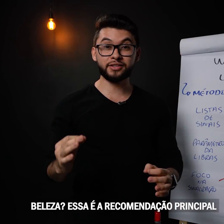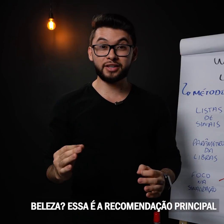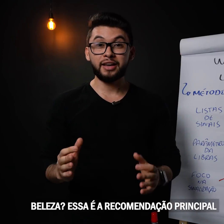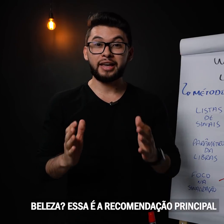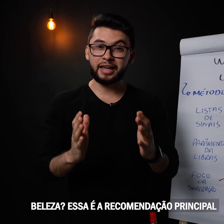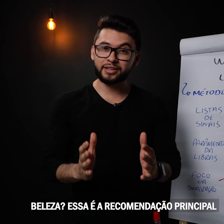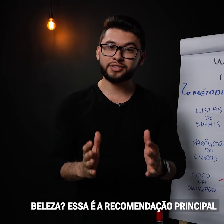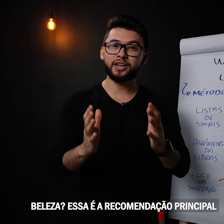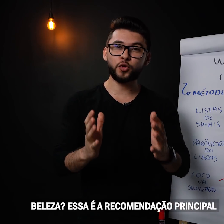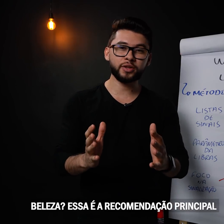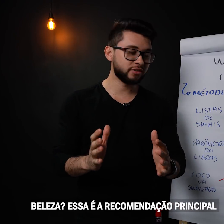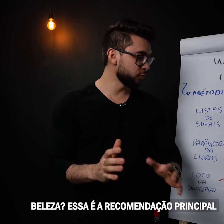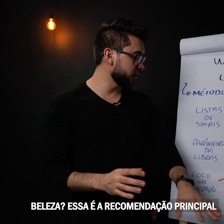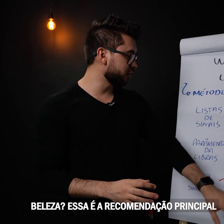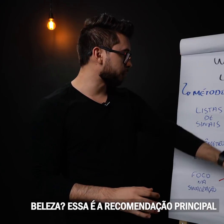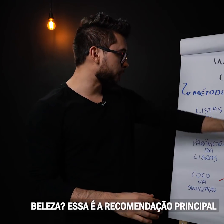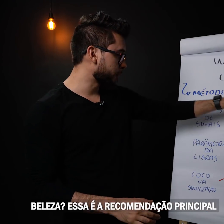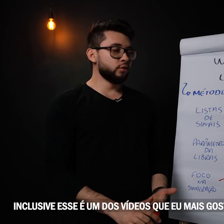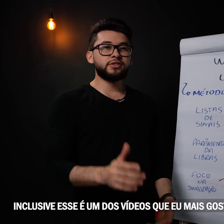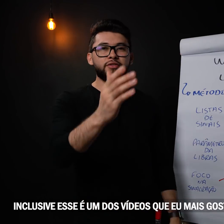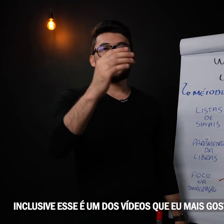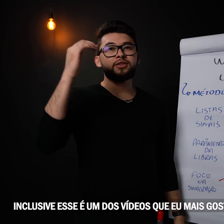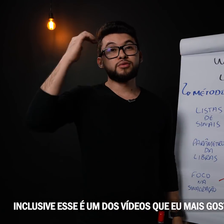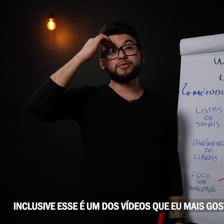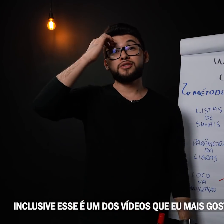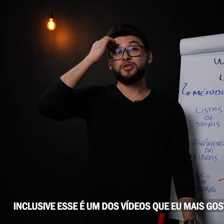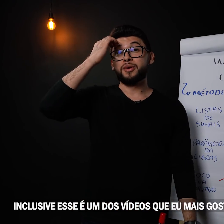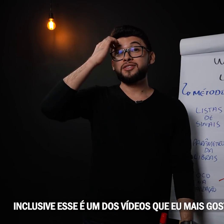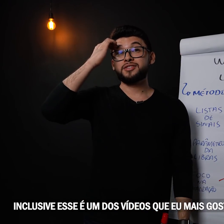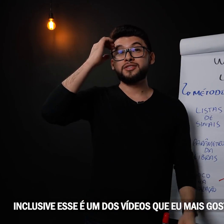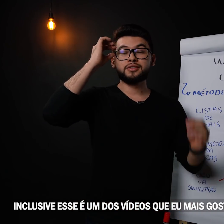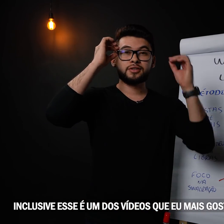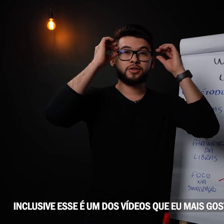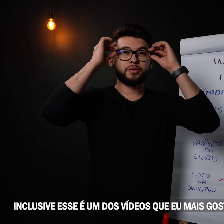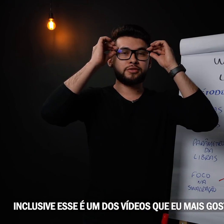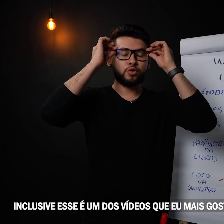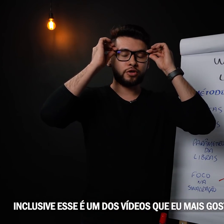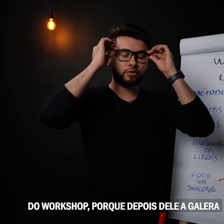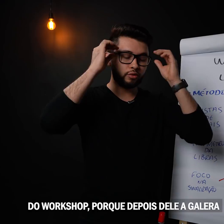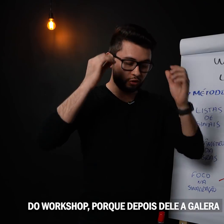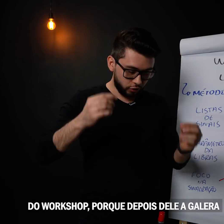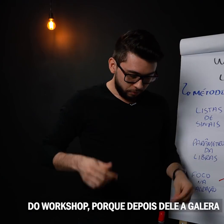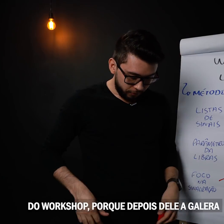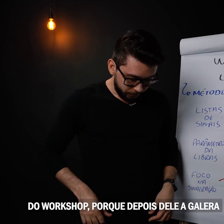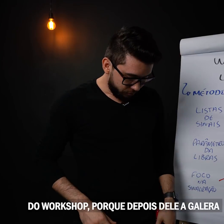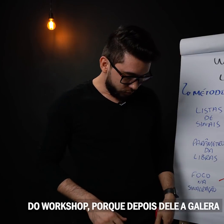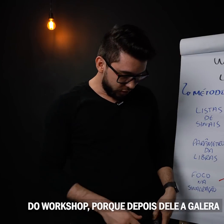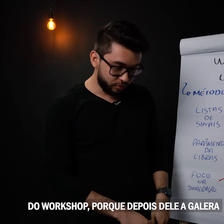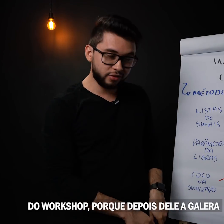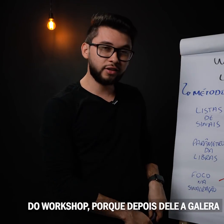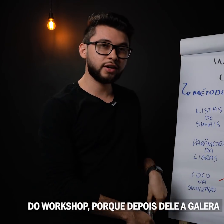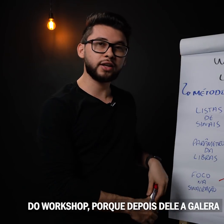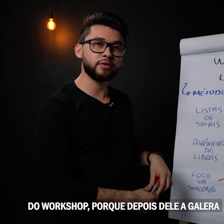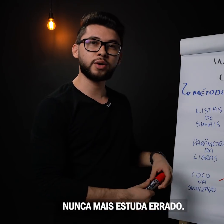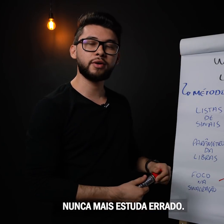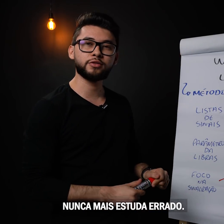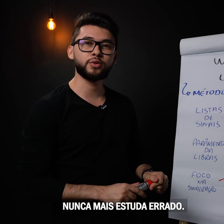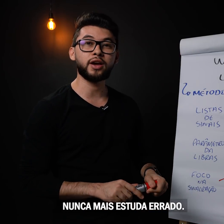Beleza? Essa é a recomendação principal. Inclusive, esse é um dos vídeos que eu mais gosto do workshop. porque depois dele a galera nunca mais estuda errado.